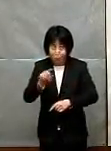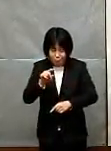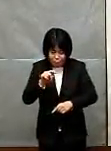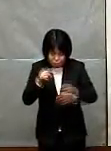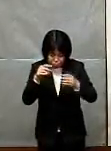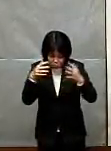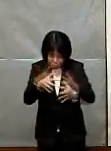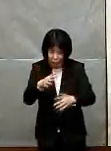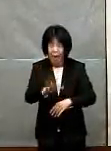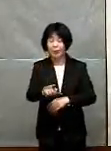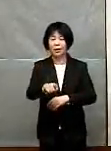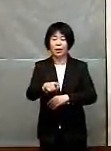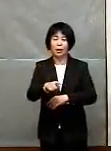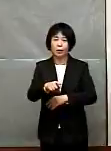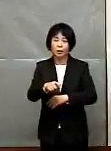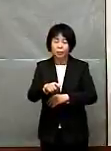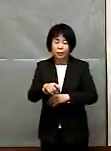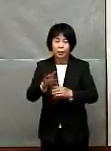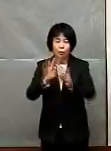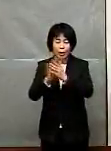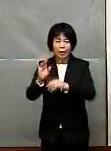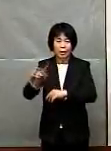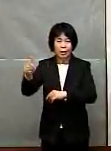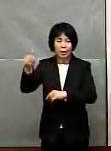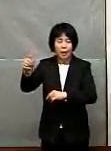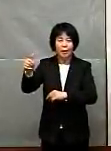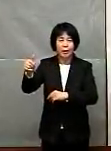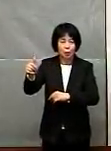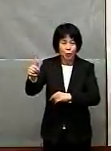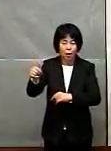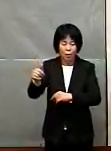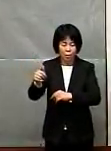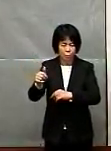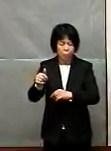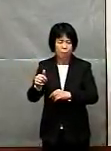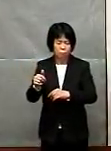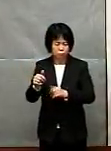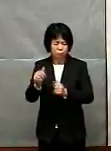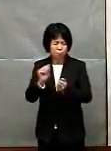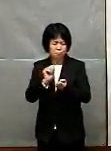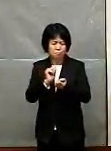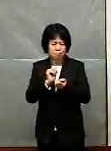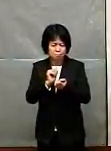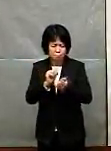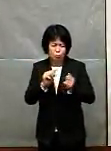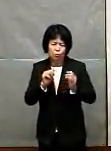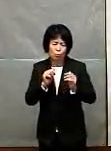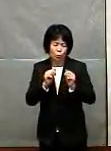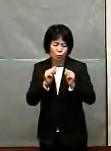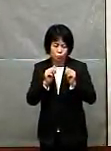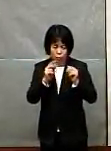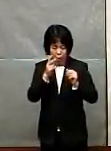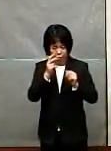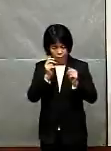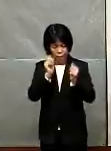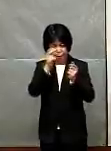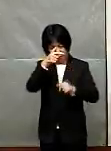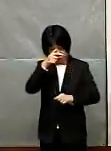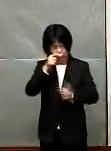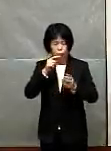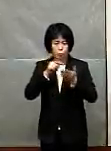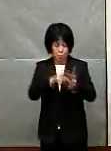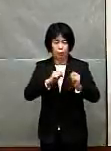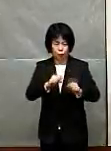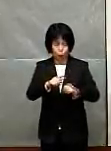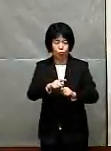ども、県議会の野川議長は刑事、告発も視野に検討していくという考えを示していますが、県としての対応をまずお聞か